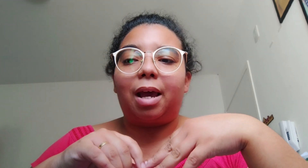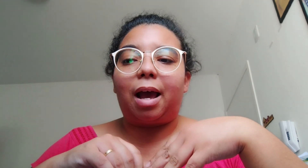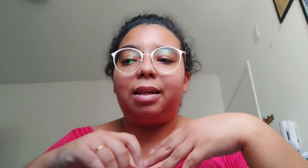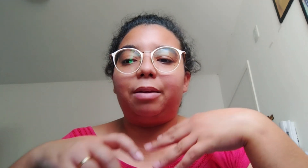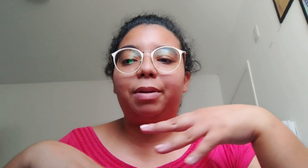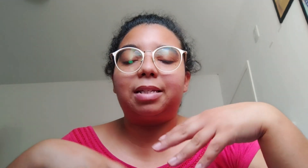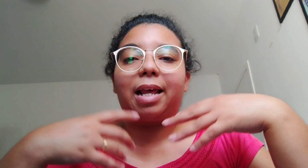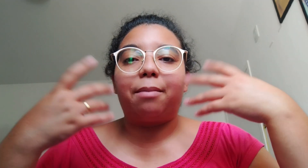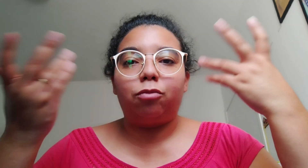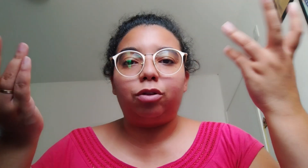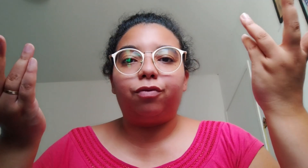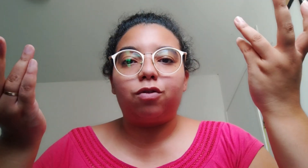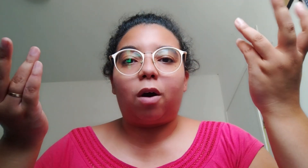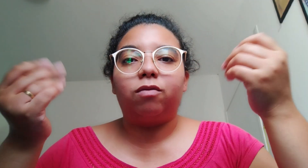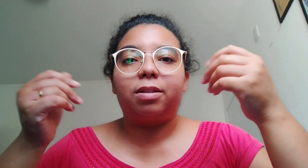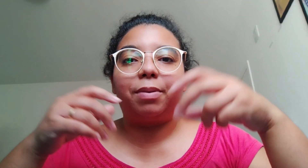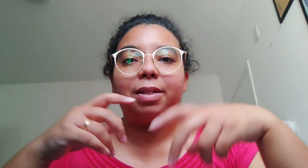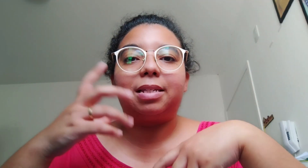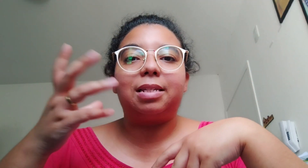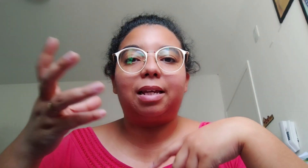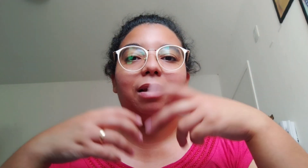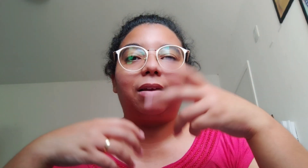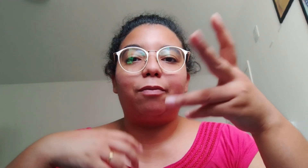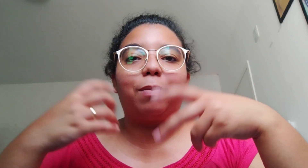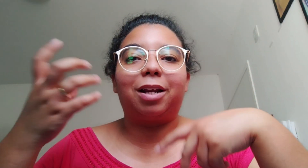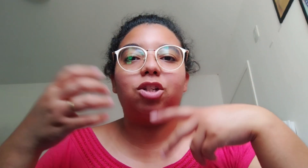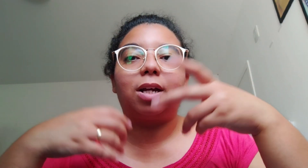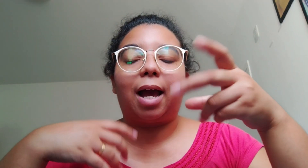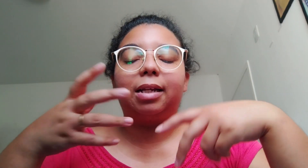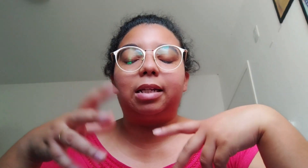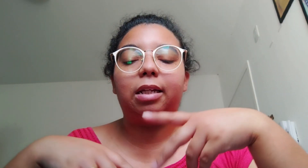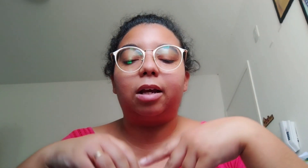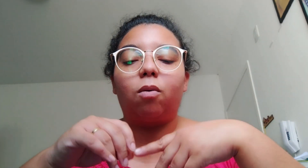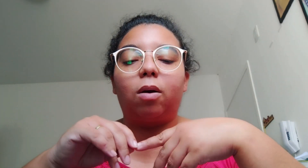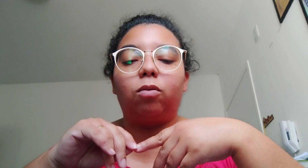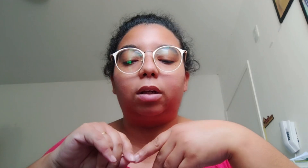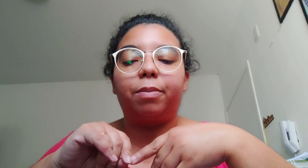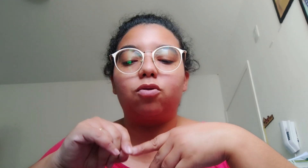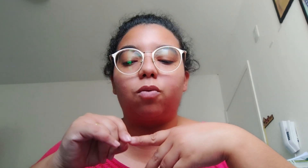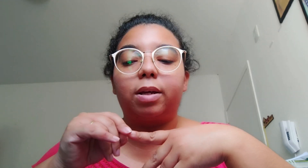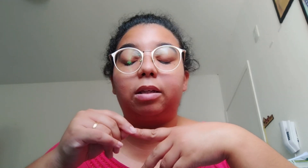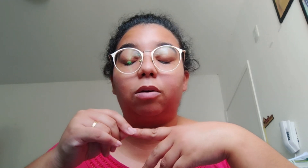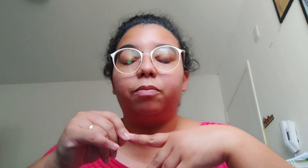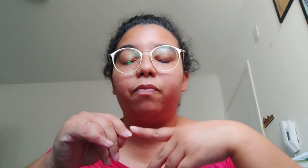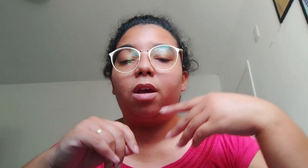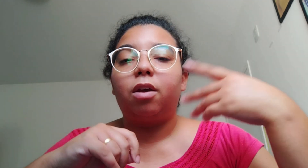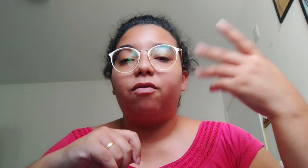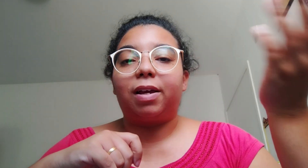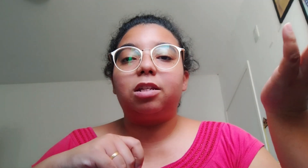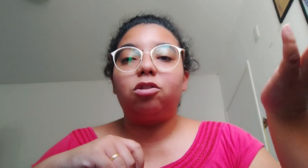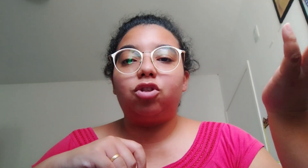a Libras, ela é muito visual, você precisa praticar ali, né, com a outra pessoa, então faz